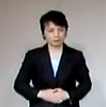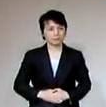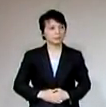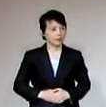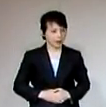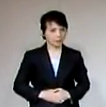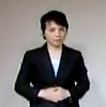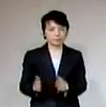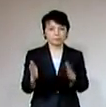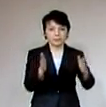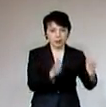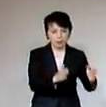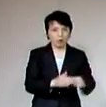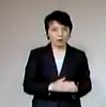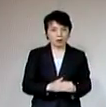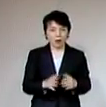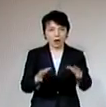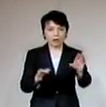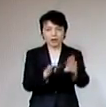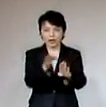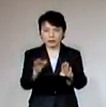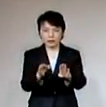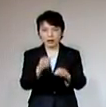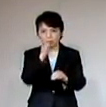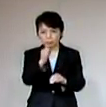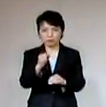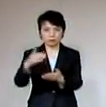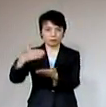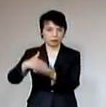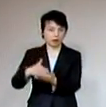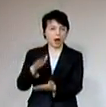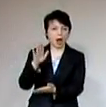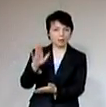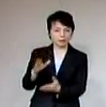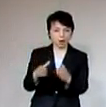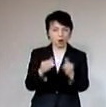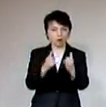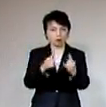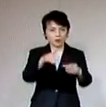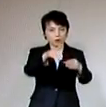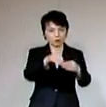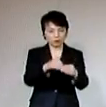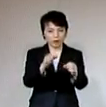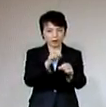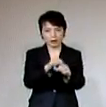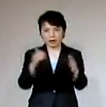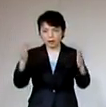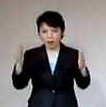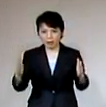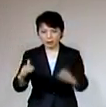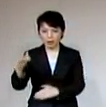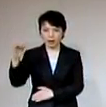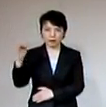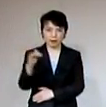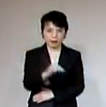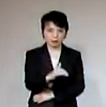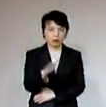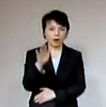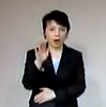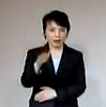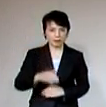い、一方では景気動向が良くなったと言われますが、国民所得は長きにわたり減少し続けています